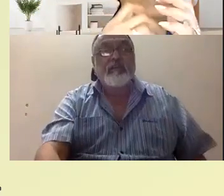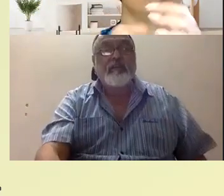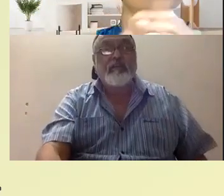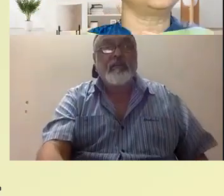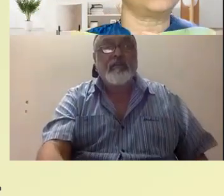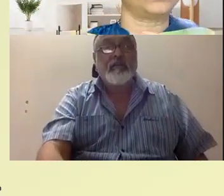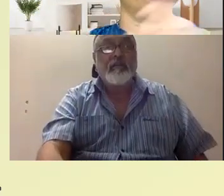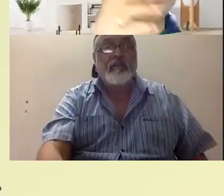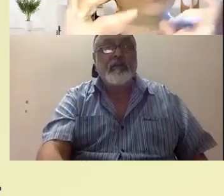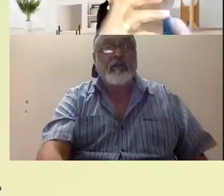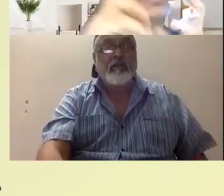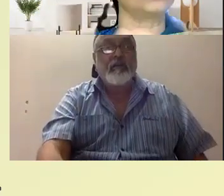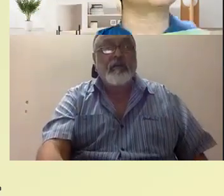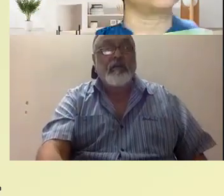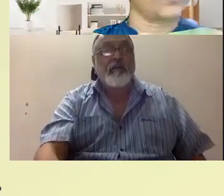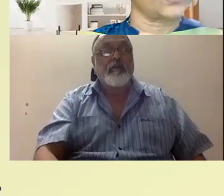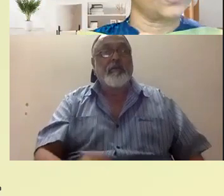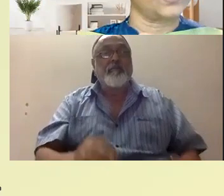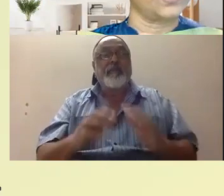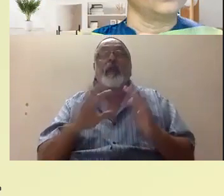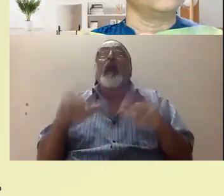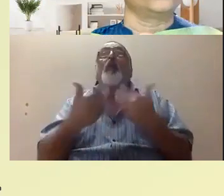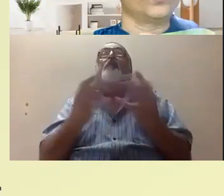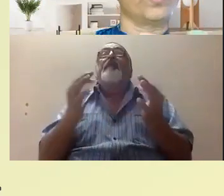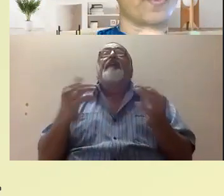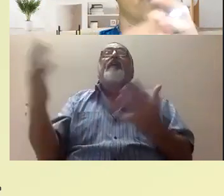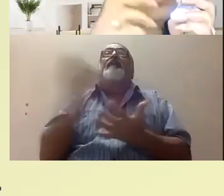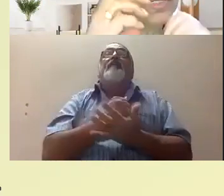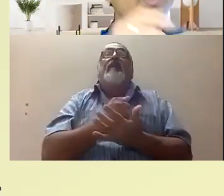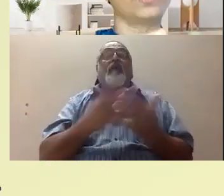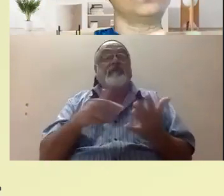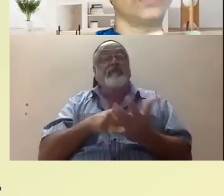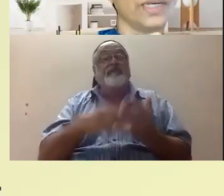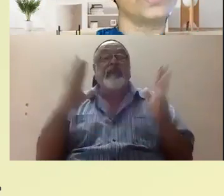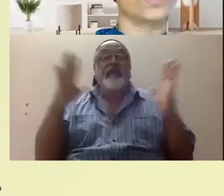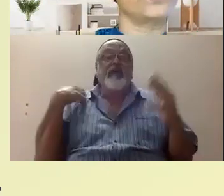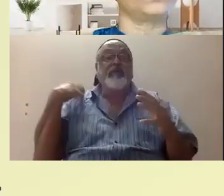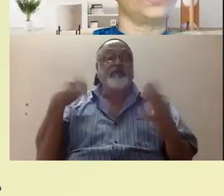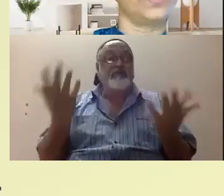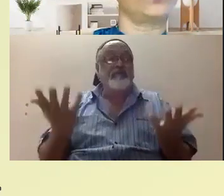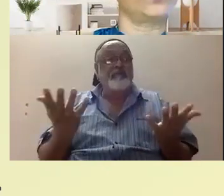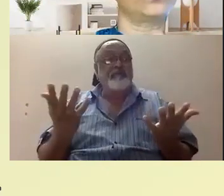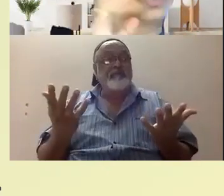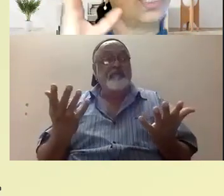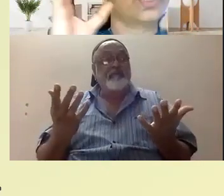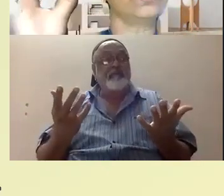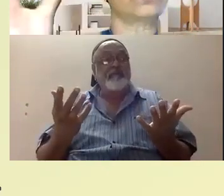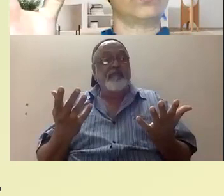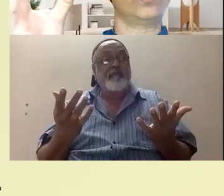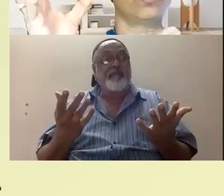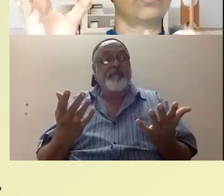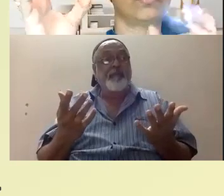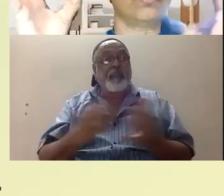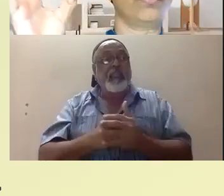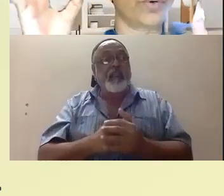तो हमें खुद नहीं पता कि हम पैसे कहाँ से लाएं उसके लिए, तो उसमें थोड़ा दिक्कत जरूर आता है बहुत लोगों का। अगर